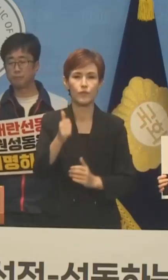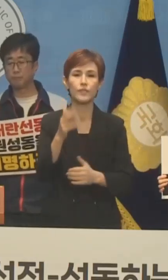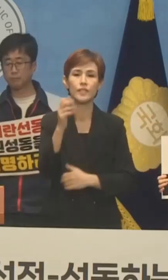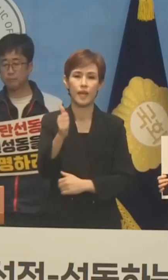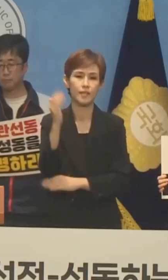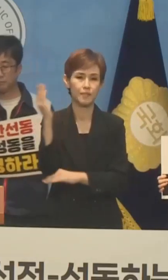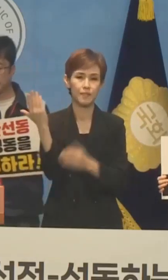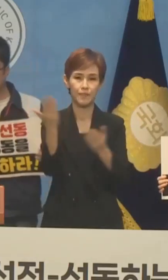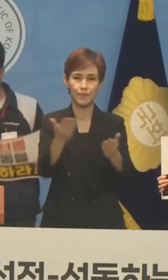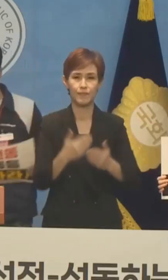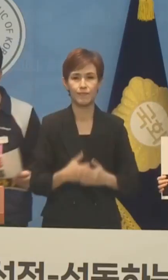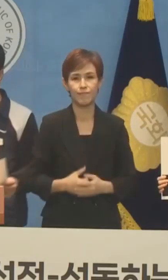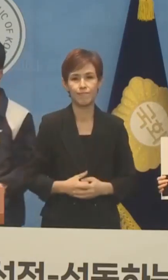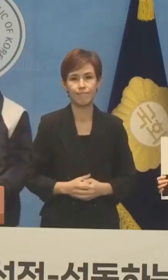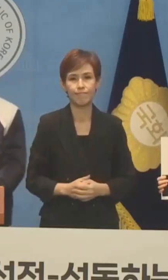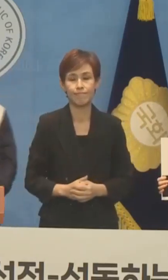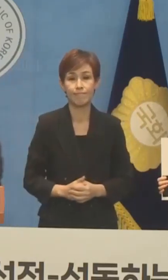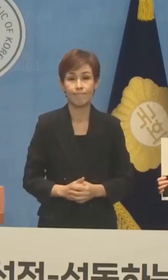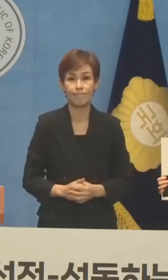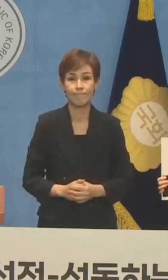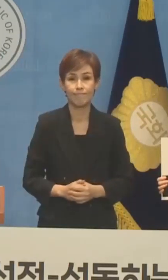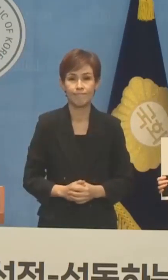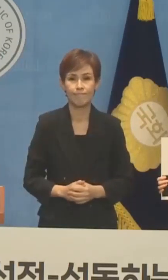강원지역본부장님 발언 듣겠습니다.